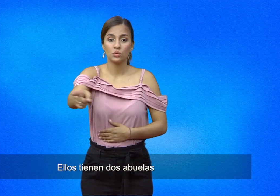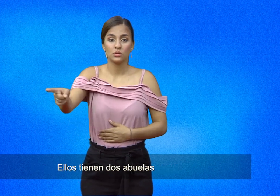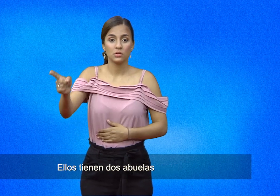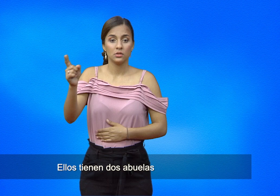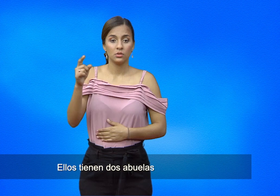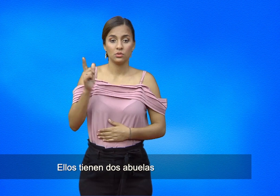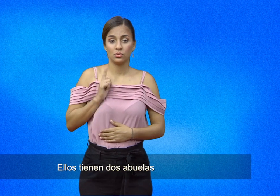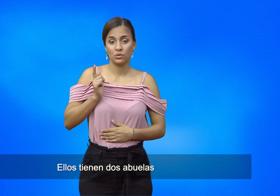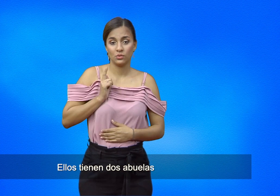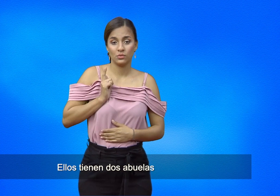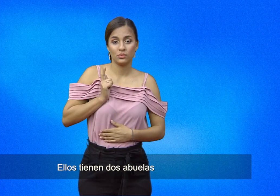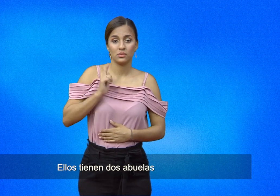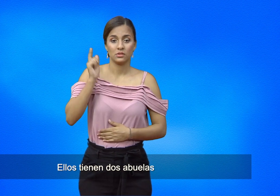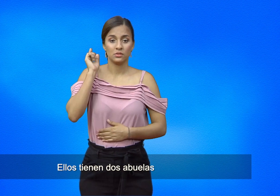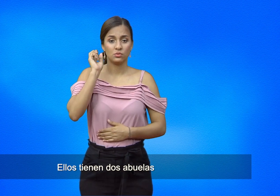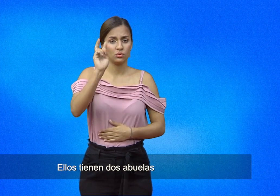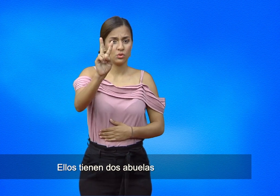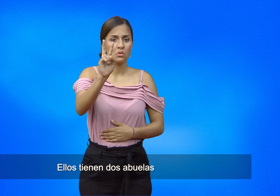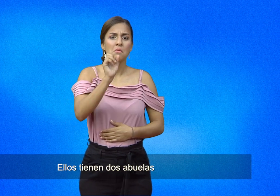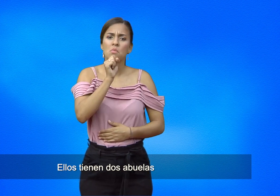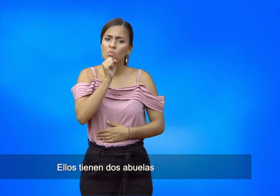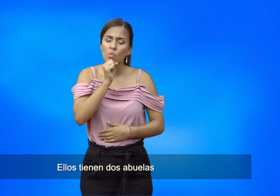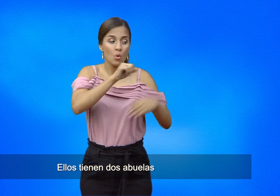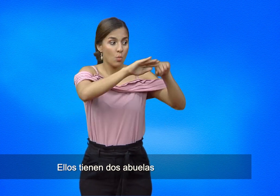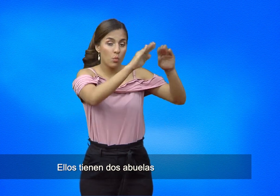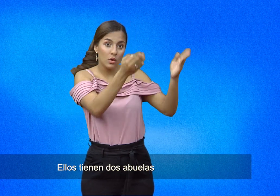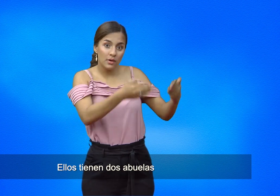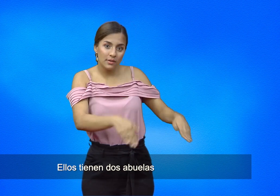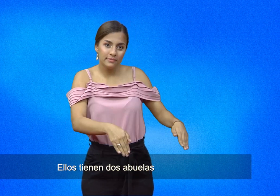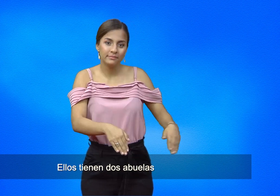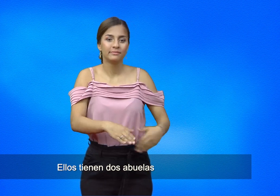ellos tienen dos abuelas